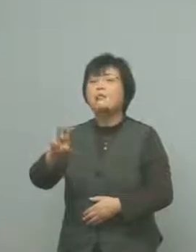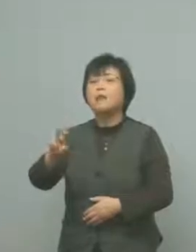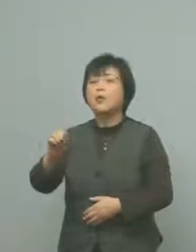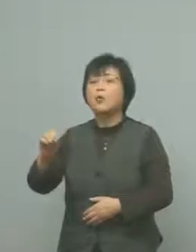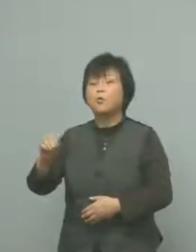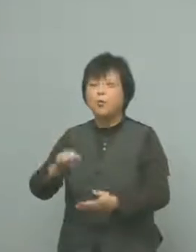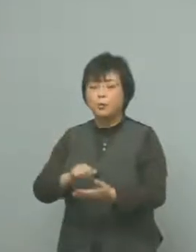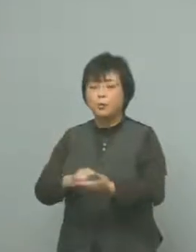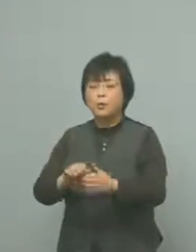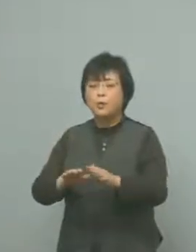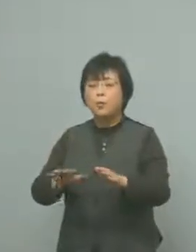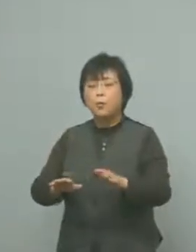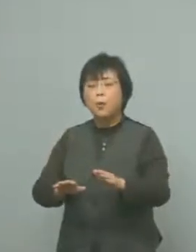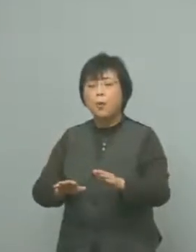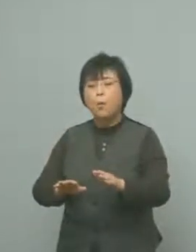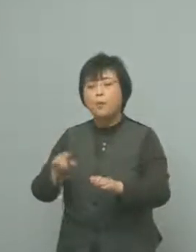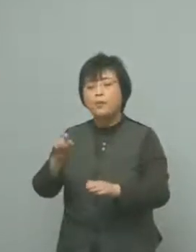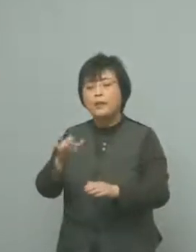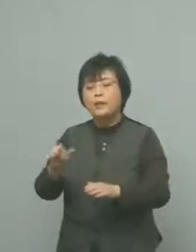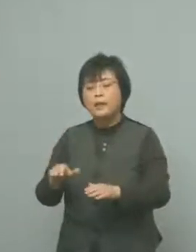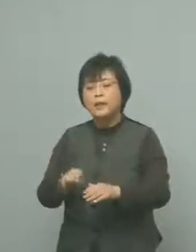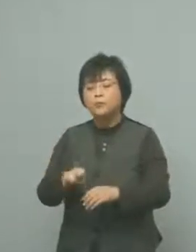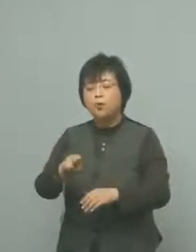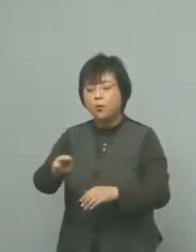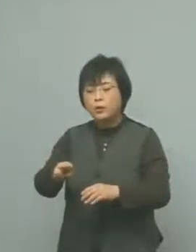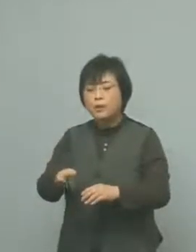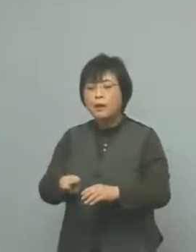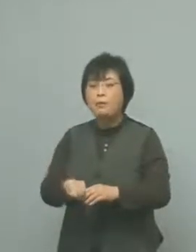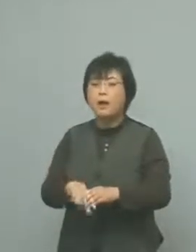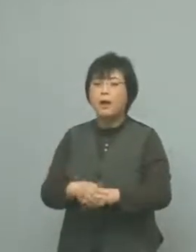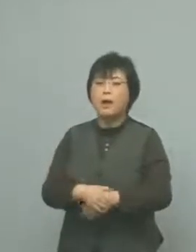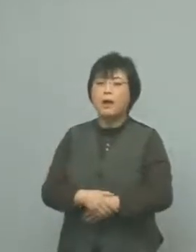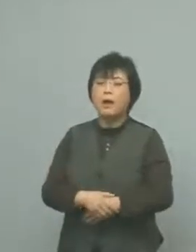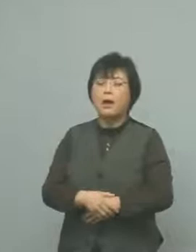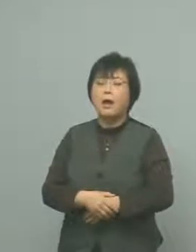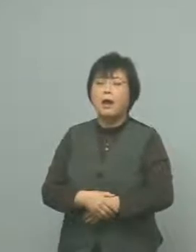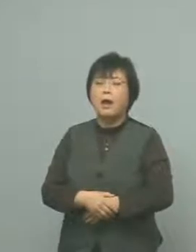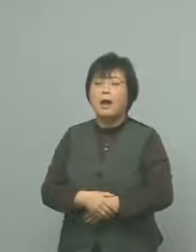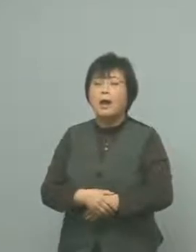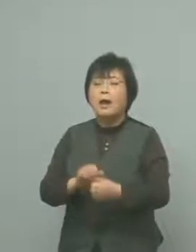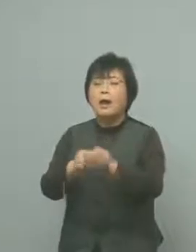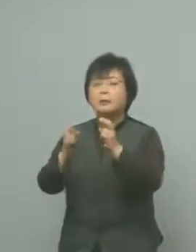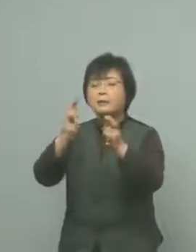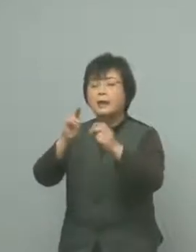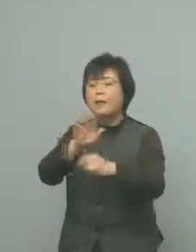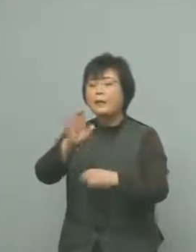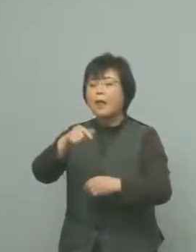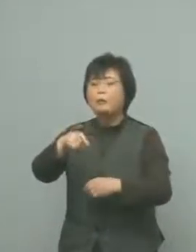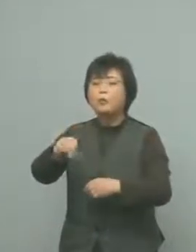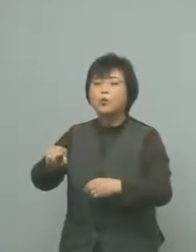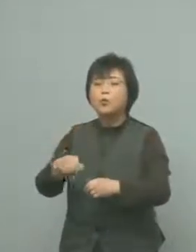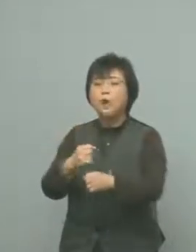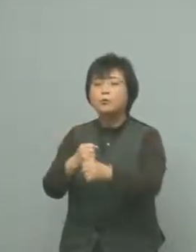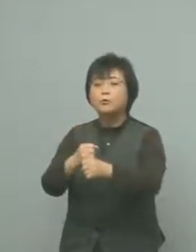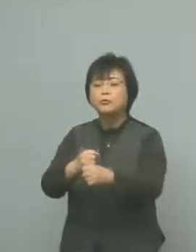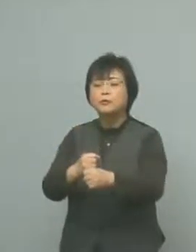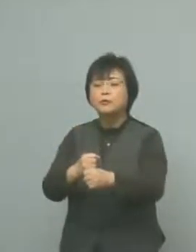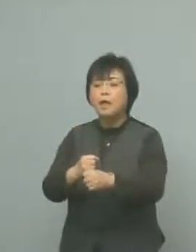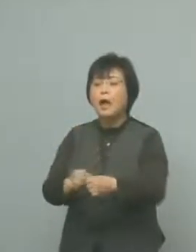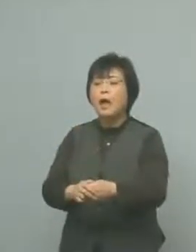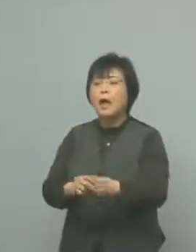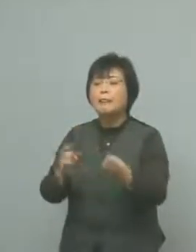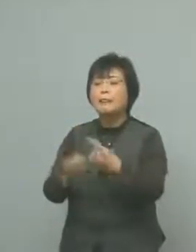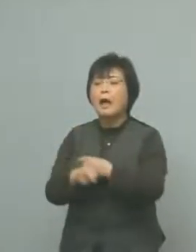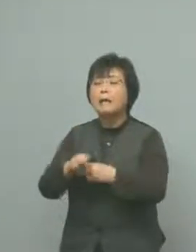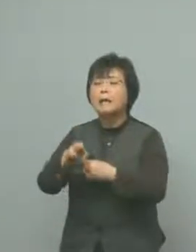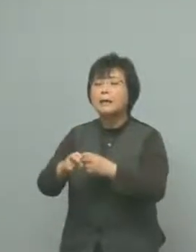20日土曜日の子ども人間将棋では、株式会社デンソーが開発した将棋大指しロボ